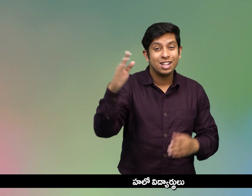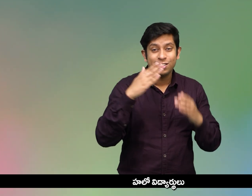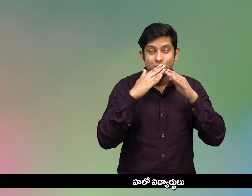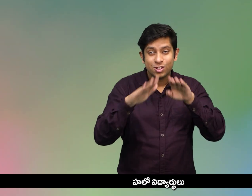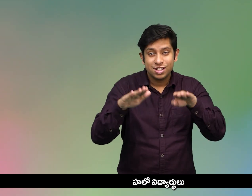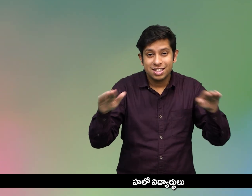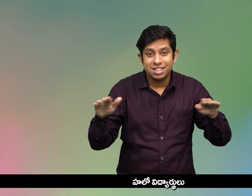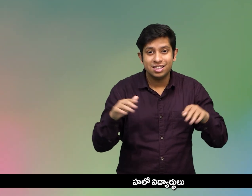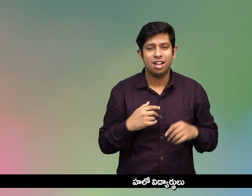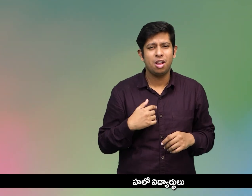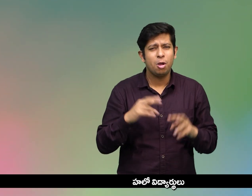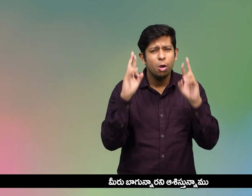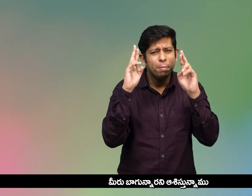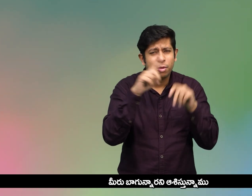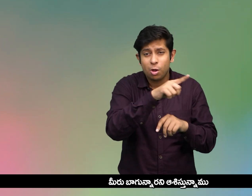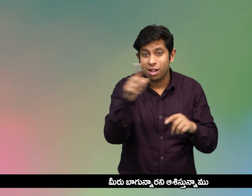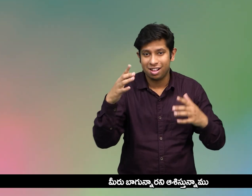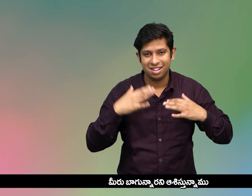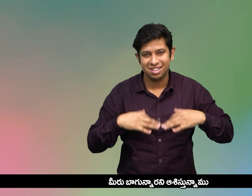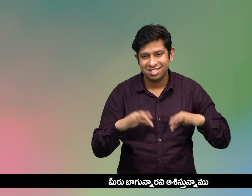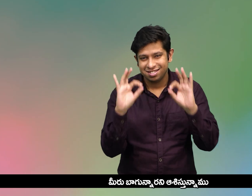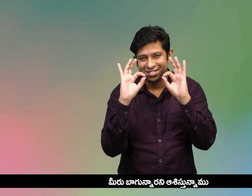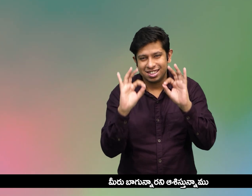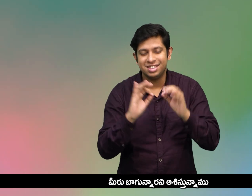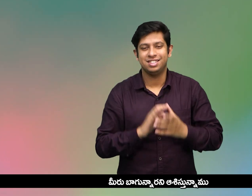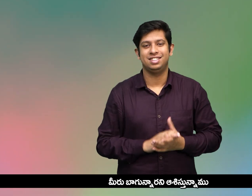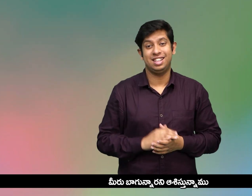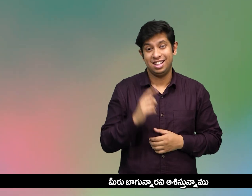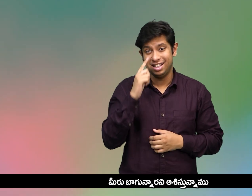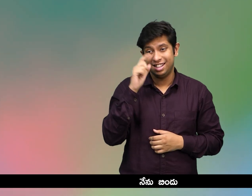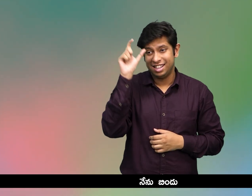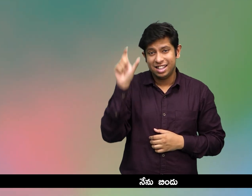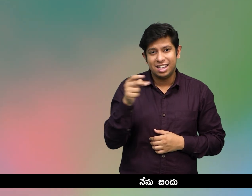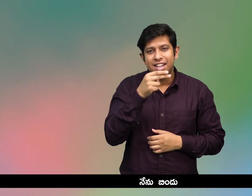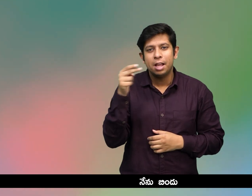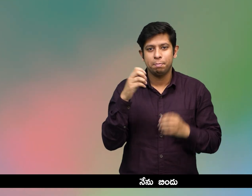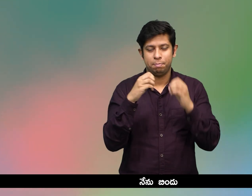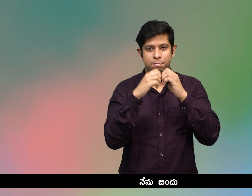విద్యార్థులు, మీరు బాగున్నారని ఆశిస్తున్నాను. నేను బిందు.